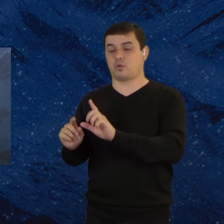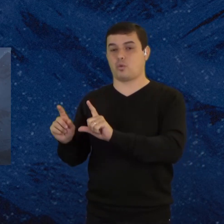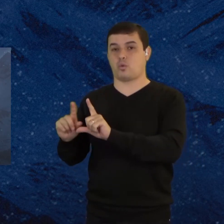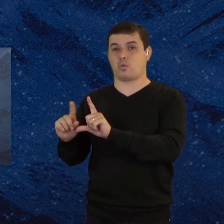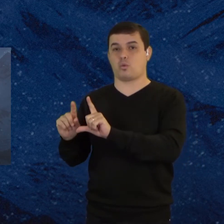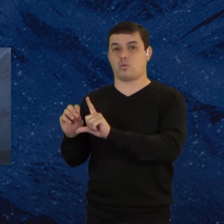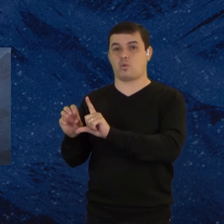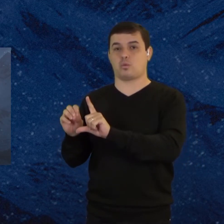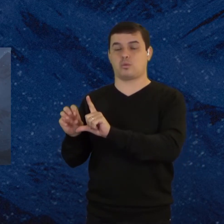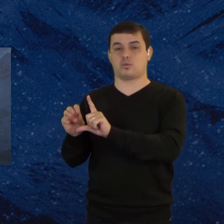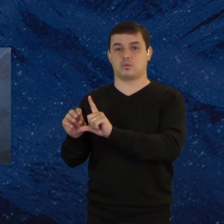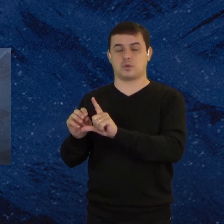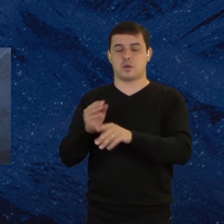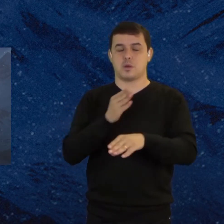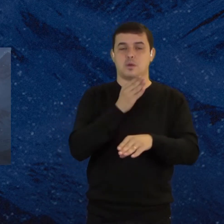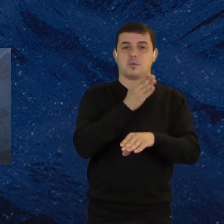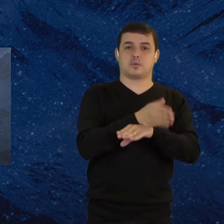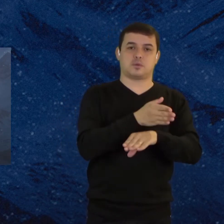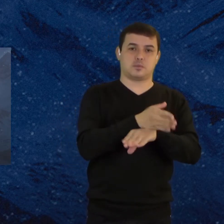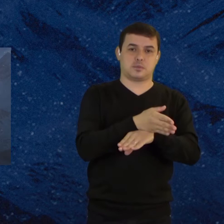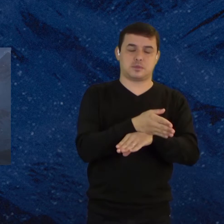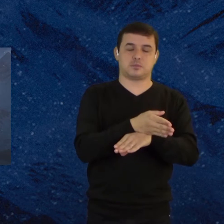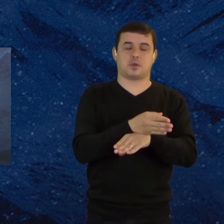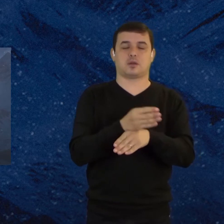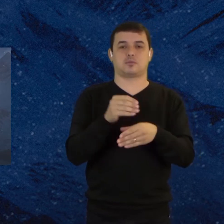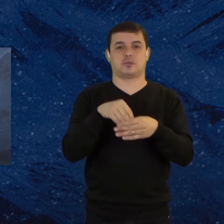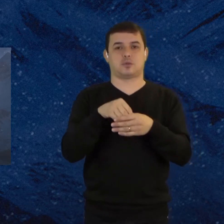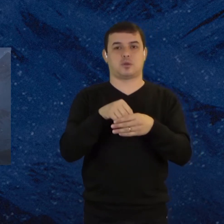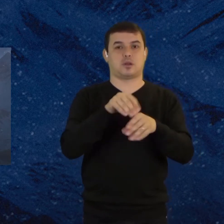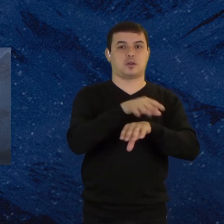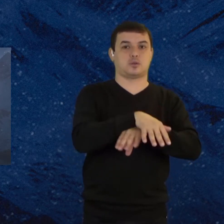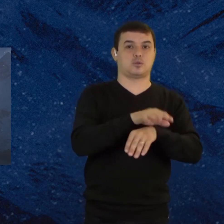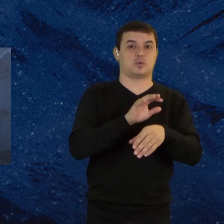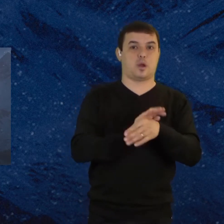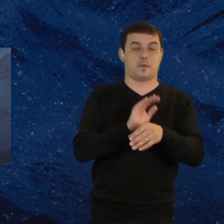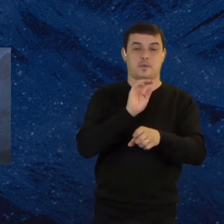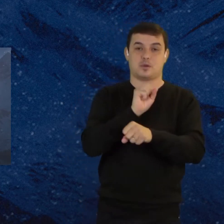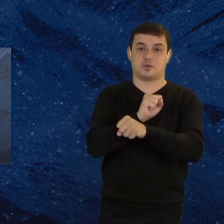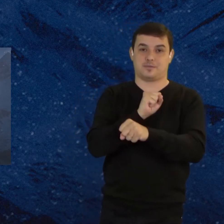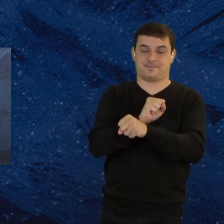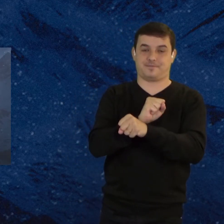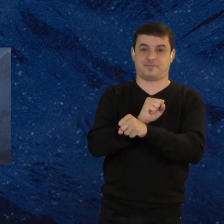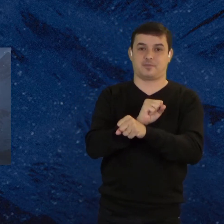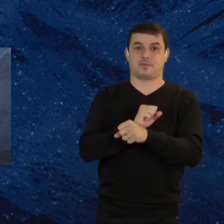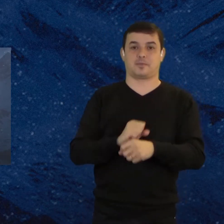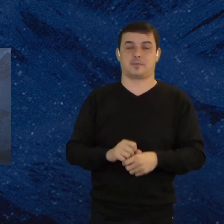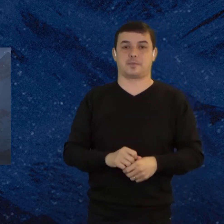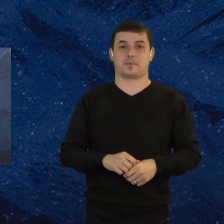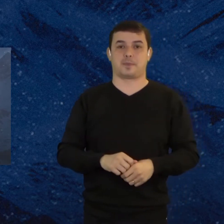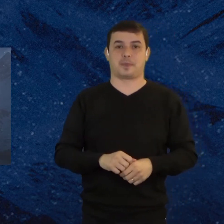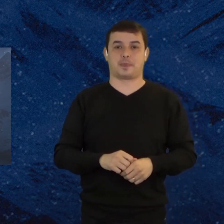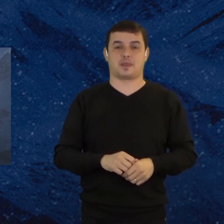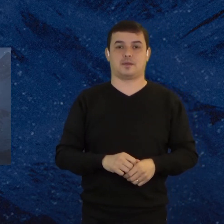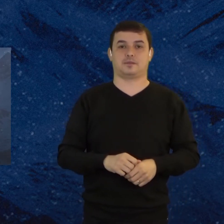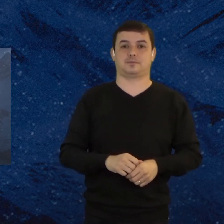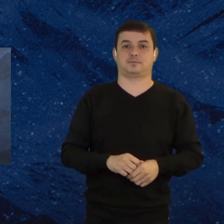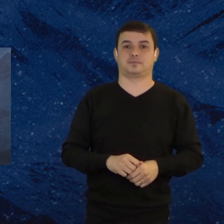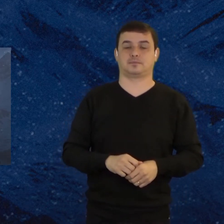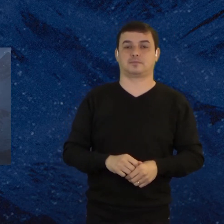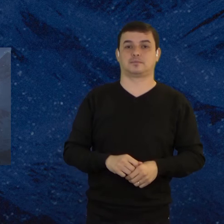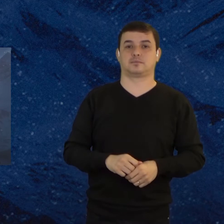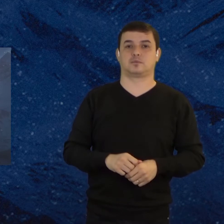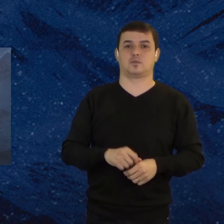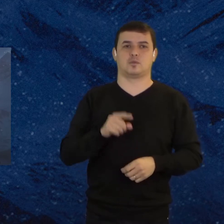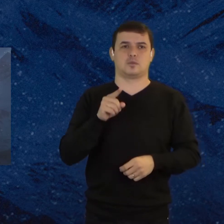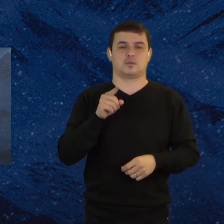para ajudar na manutenção da estância. E você tem outras opções também de ofertas ali, você pode acessar.